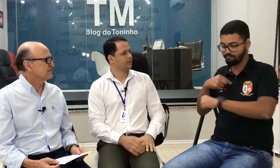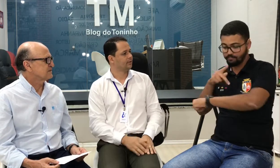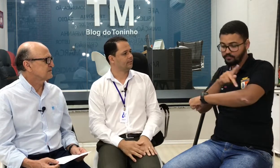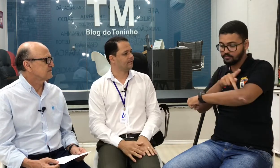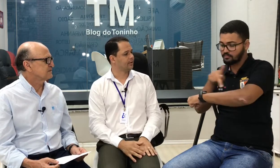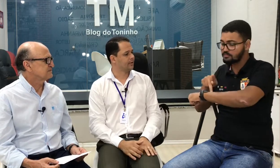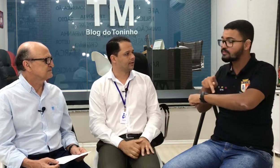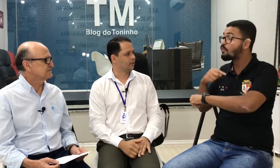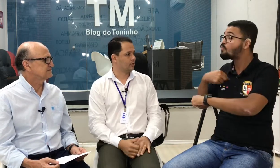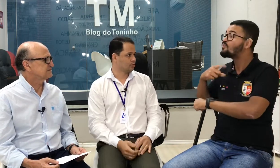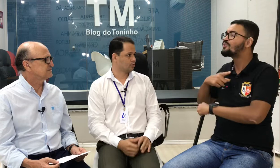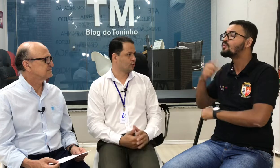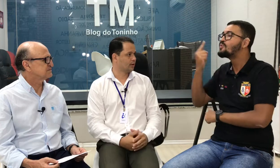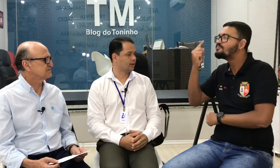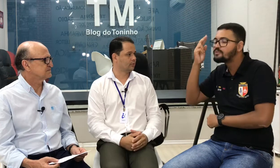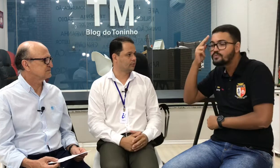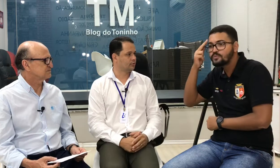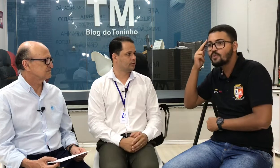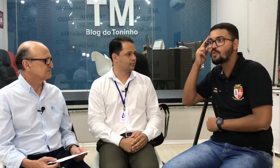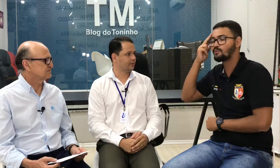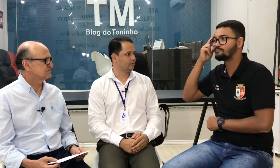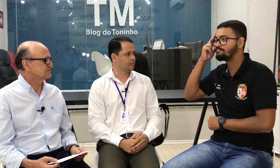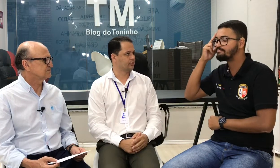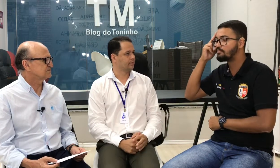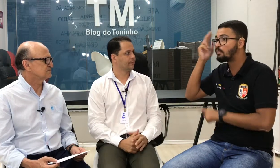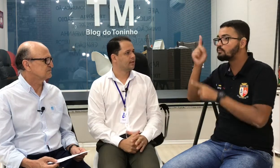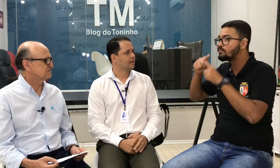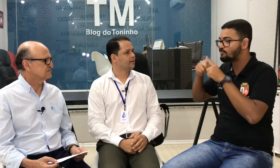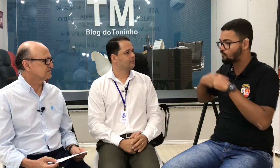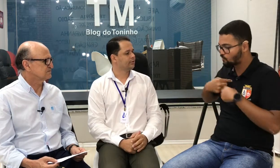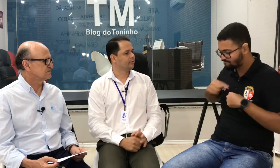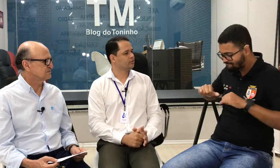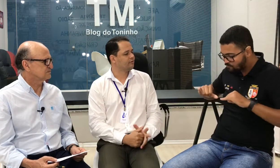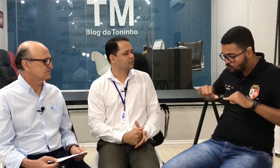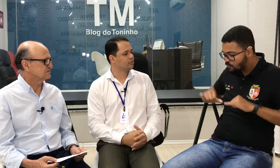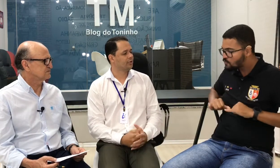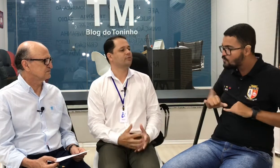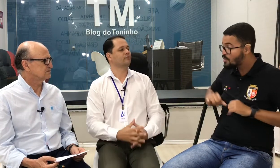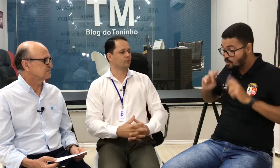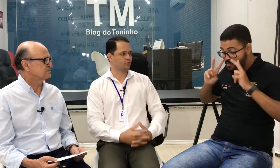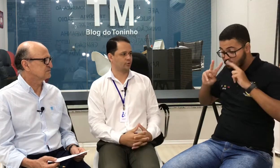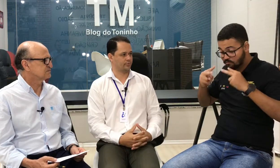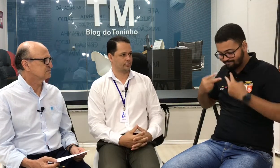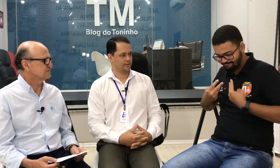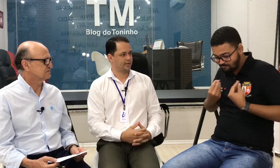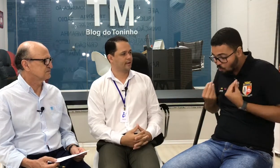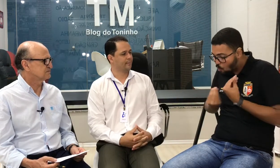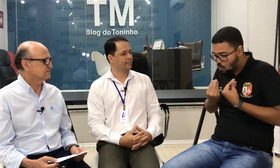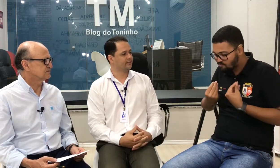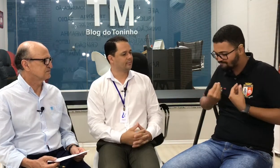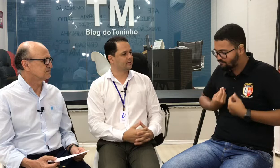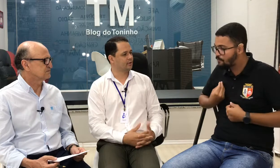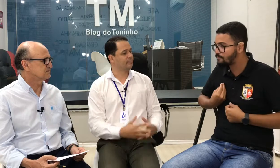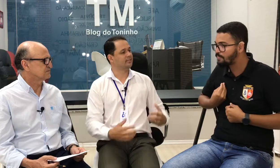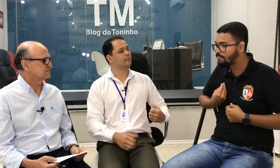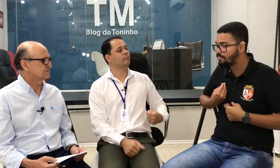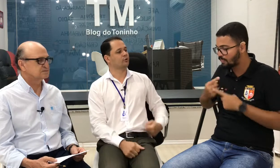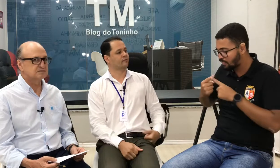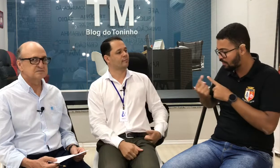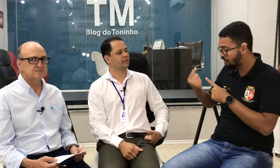Então, eu sou aluno de pedagogia e eu sempre tive um sonho. Eu percebi o meu sofrimento na minha